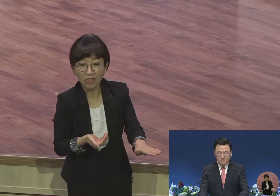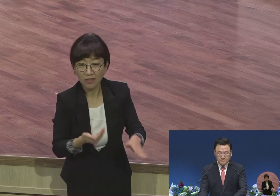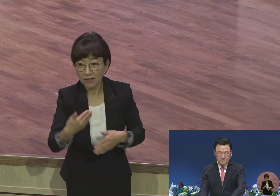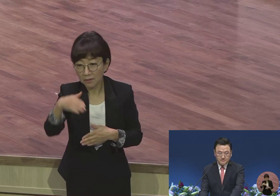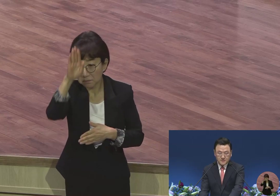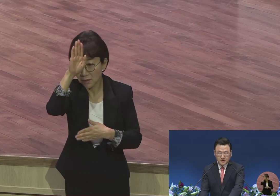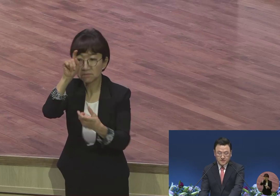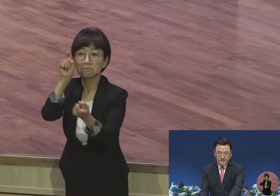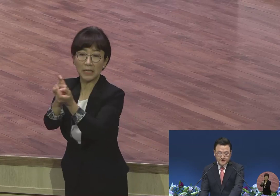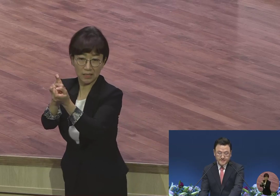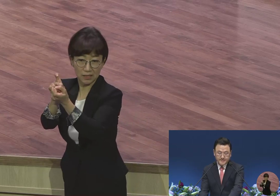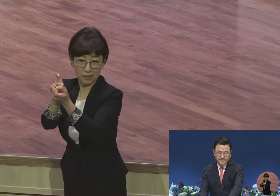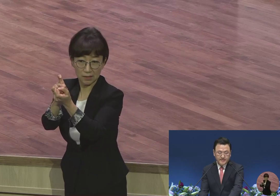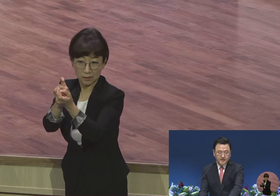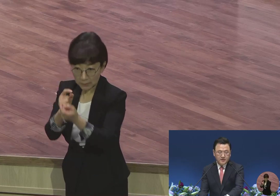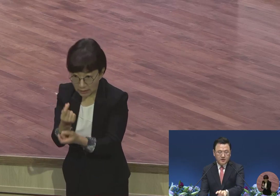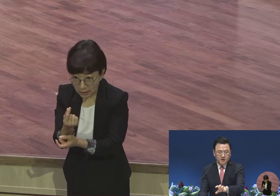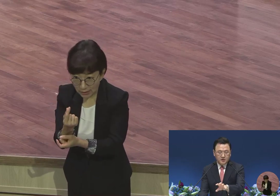이야기입니다.